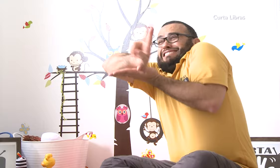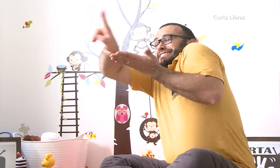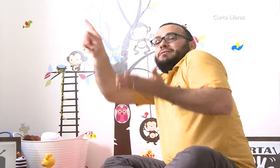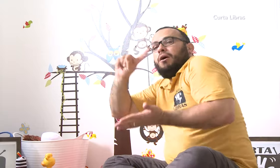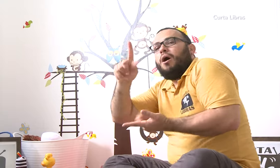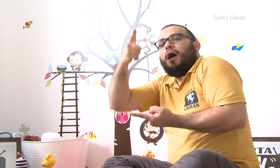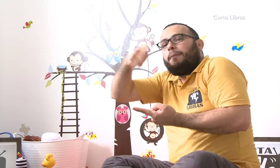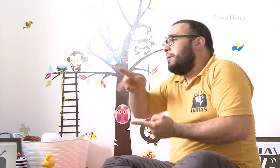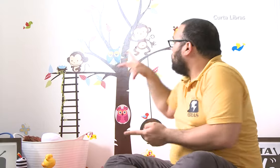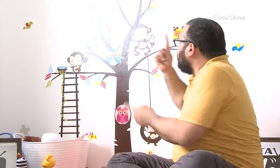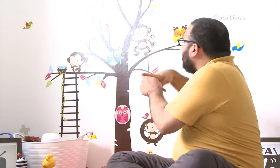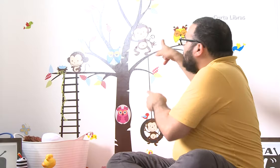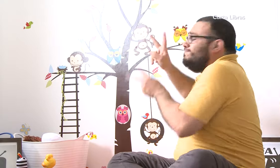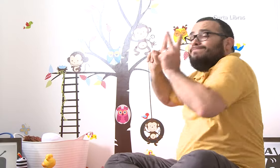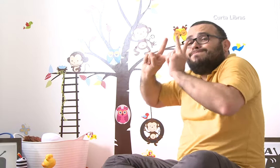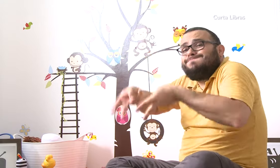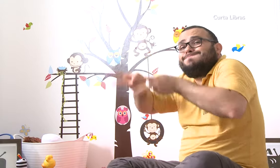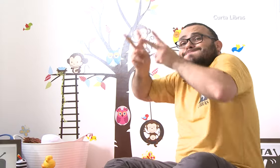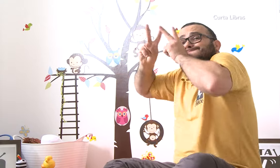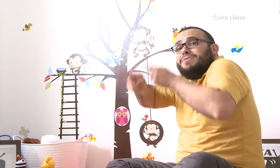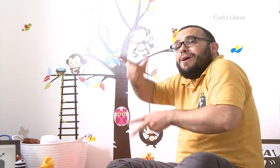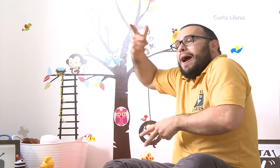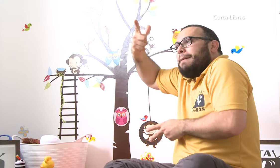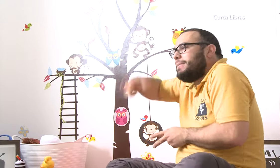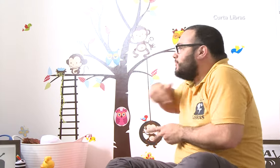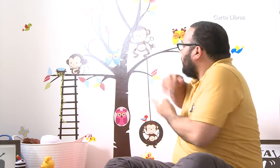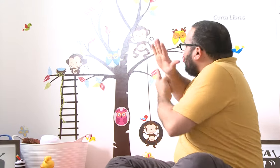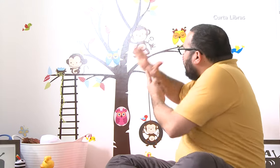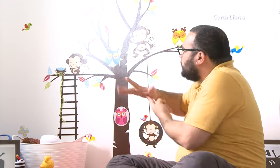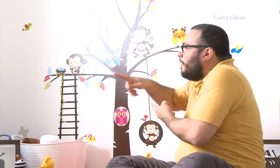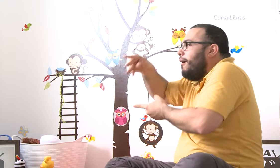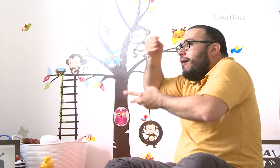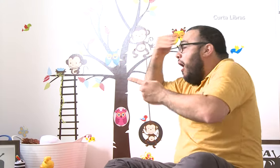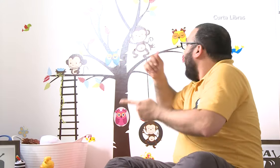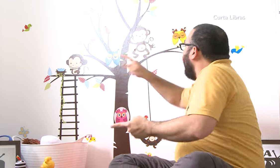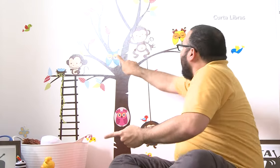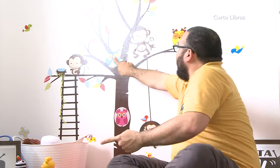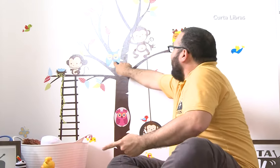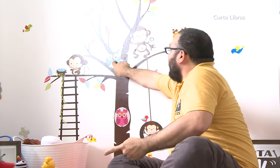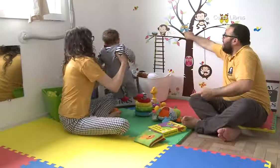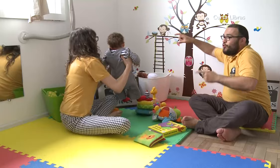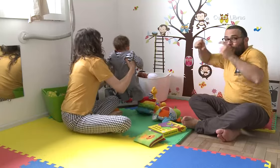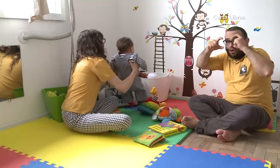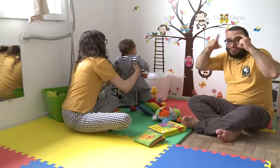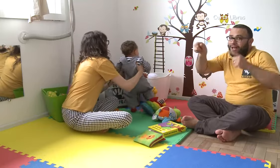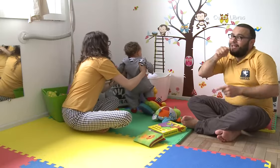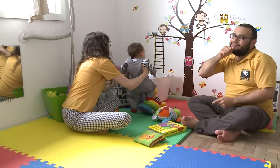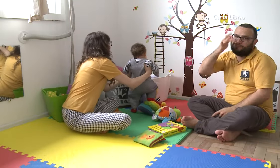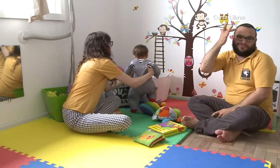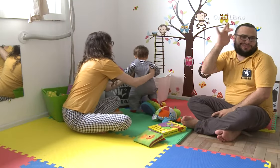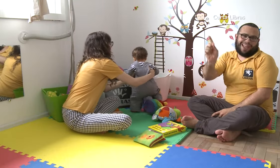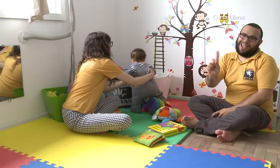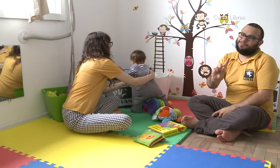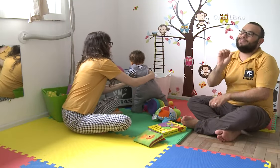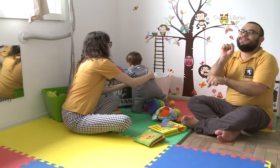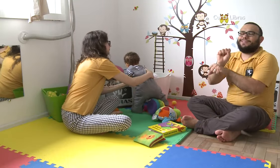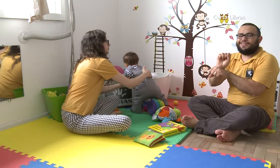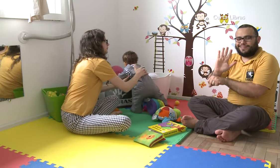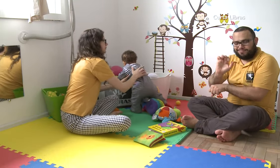A gente repete várias vezes os mesmos sinais. Não é bom inserir muito vocabulário ao mesmo tempo pra que ela possa